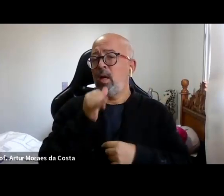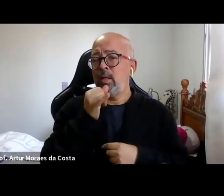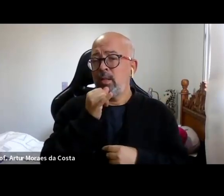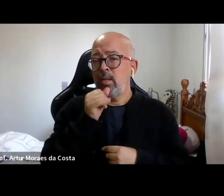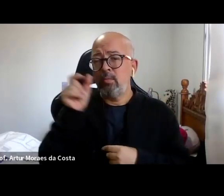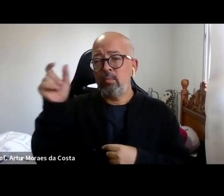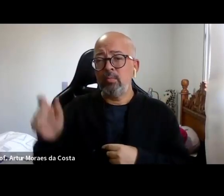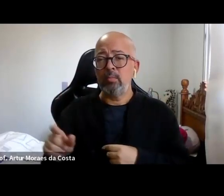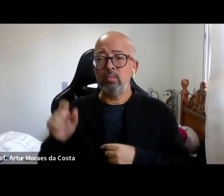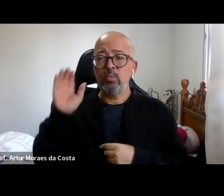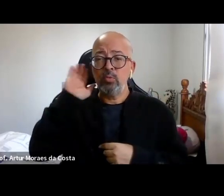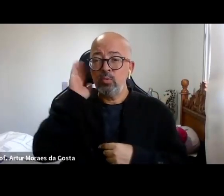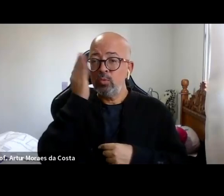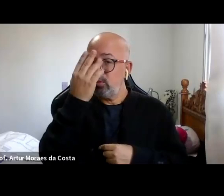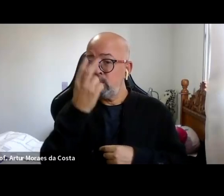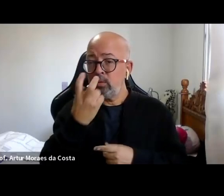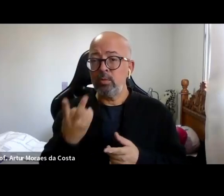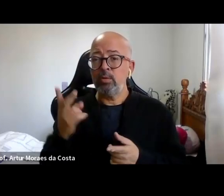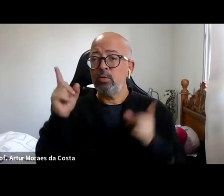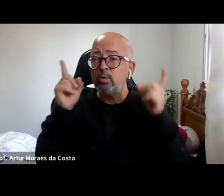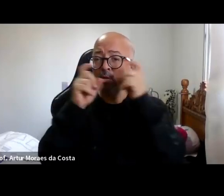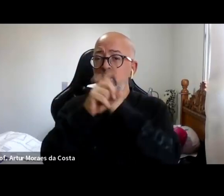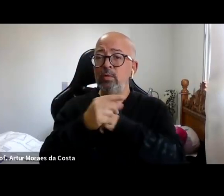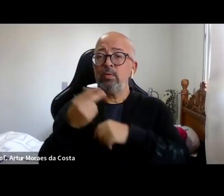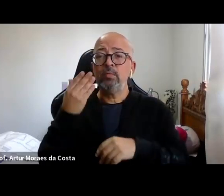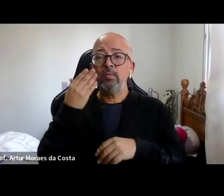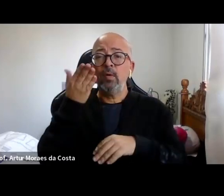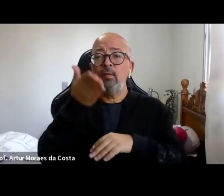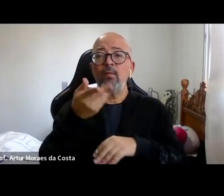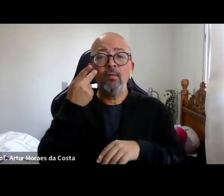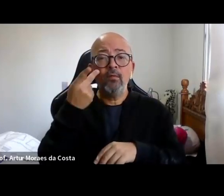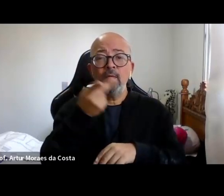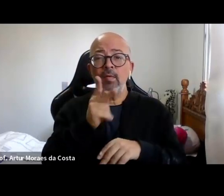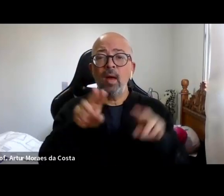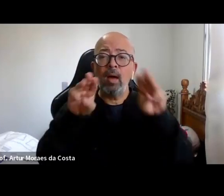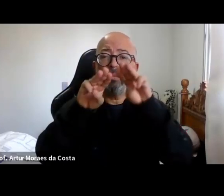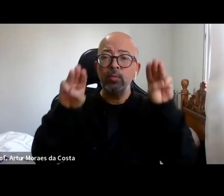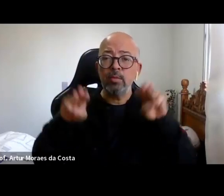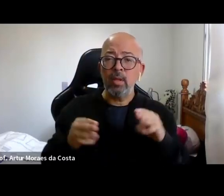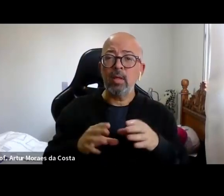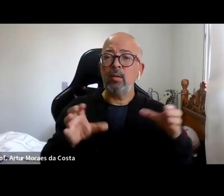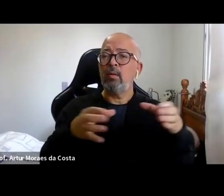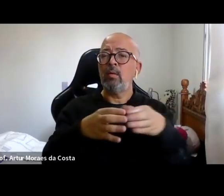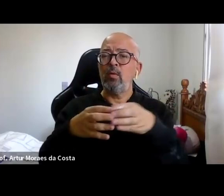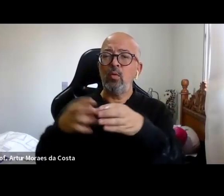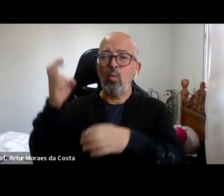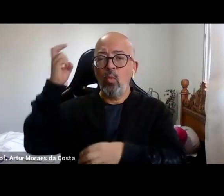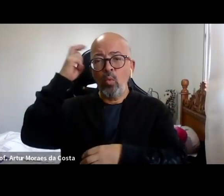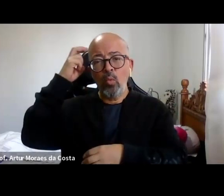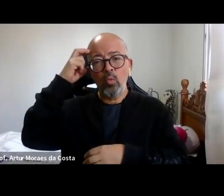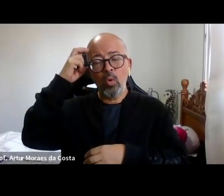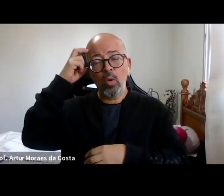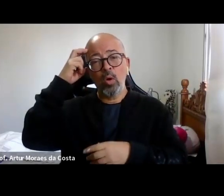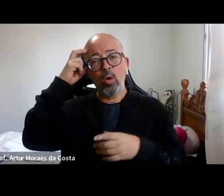centros culturales porque por lo general tienen un ritmo más rápido y por lo general se